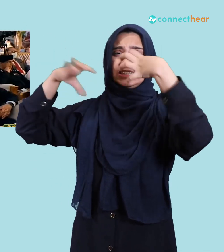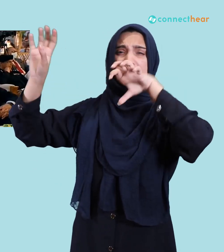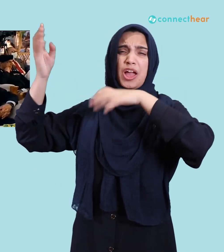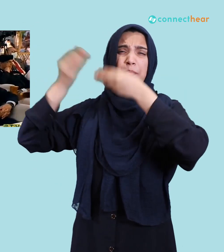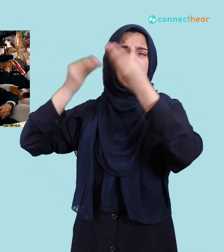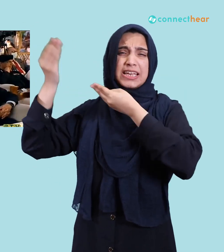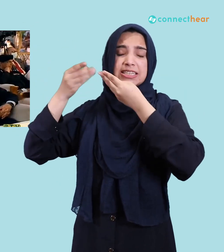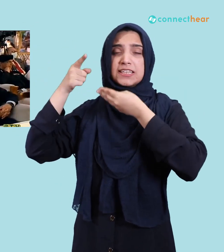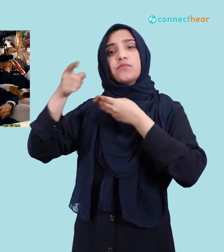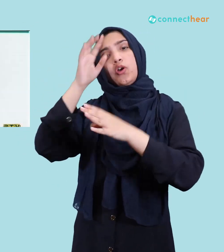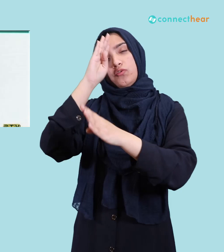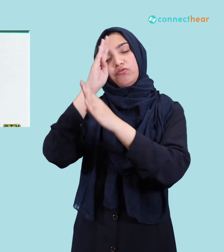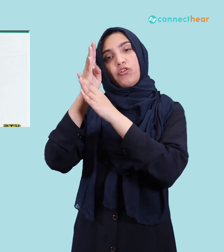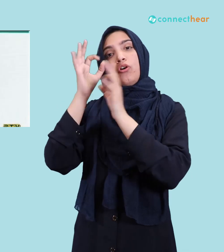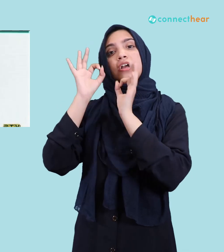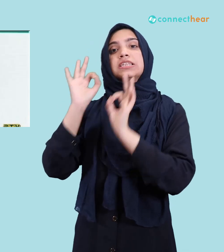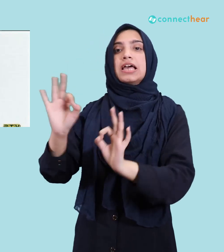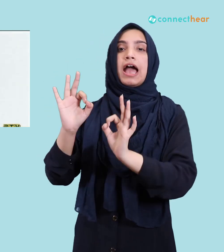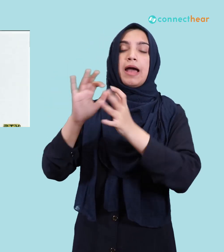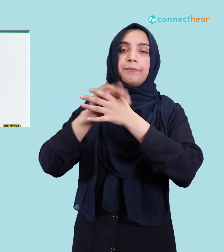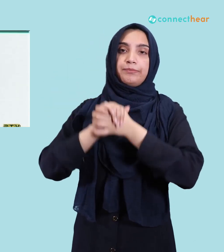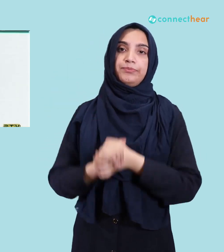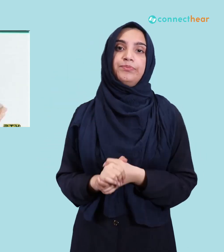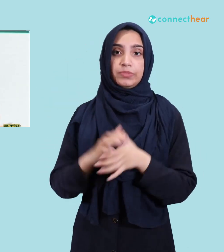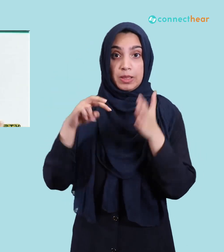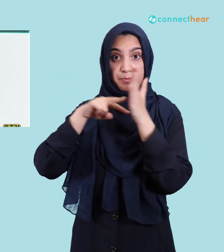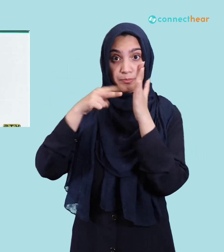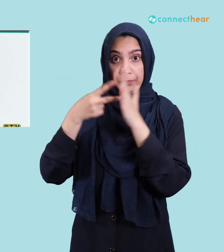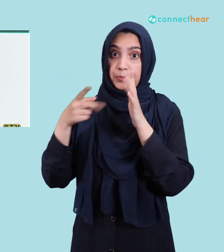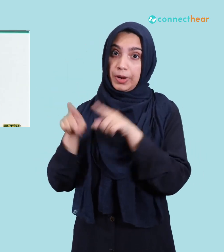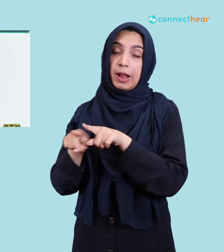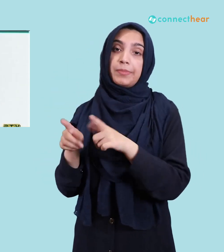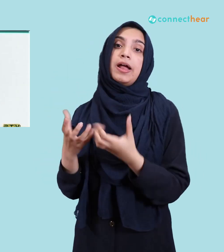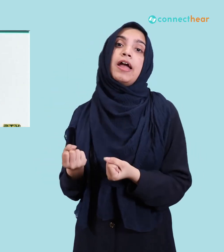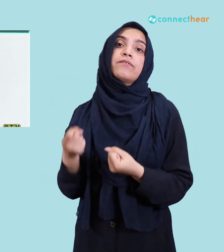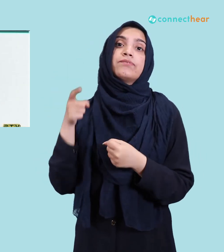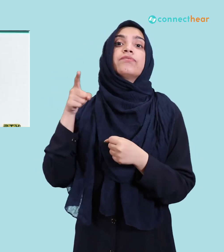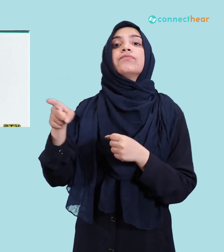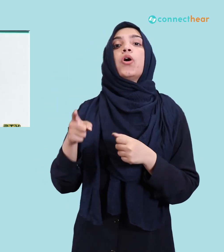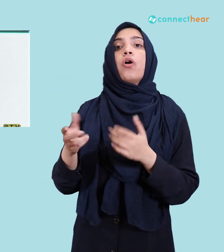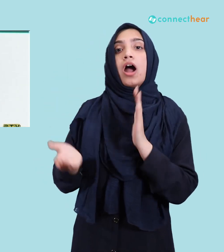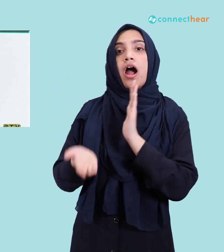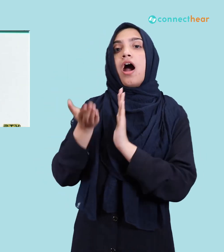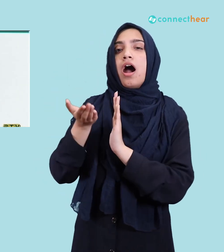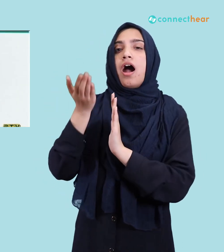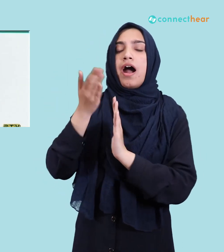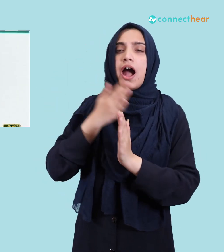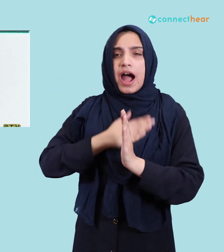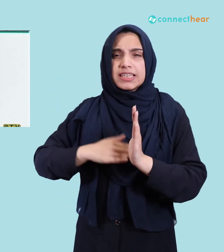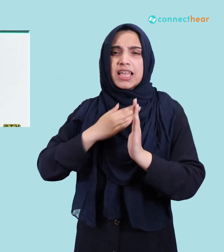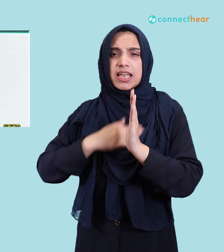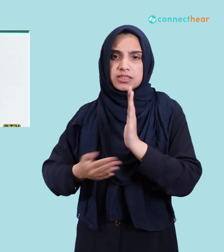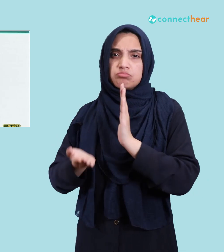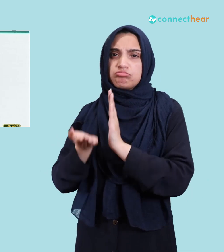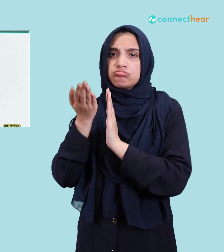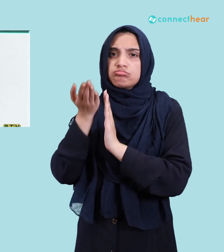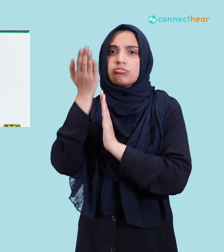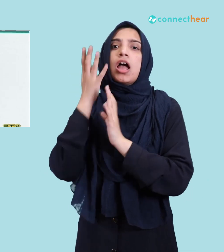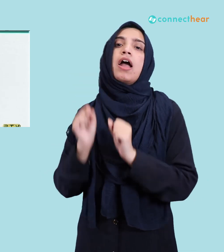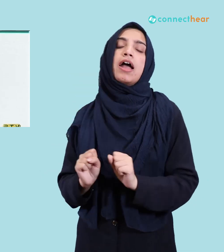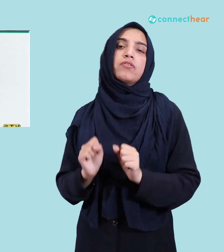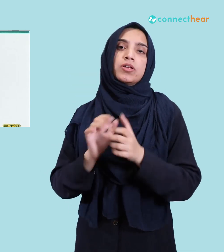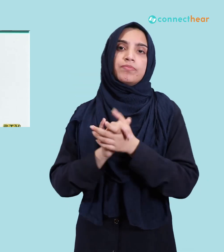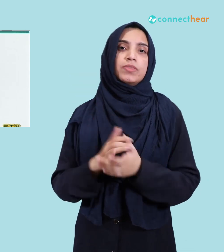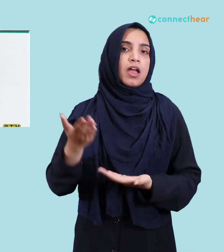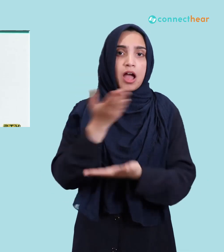انڈسٹریز کو کہا کہ آ کے یہاں سے ایکسپورٹ کرو، اور ادھر سے ان کی ڈیولپمنٹ شروع ہوئی. ہم نے کبھی بھی ایکسپورٹس کے اوپر توجہ